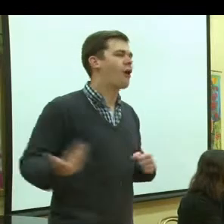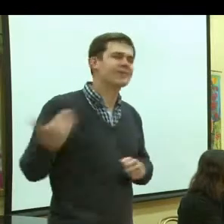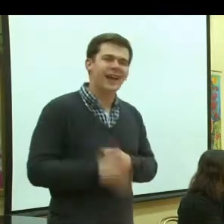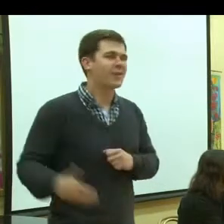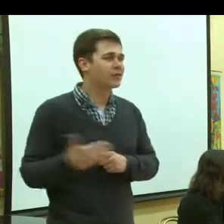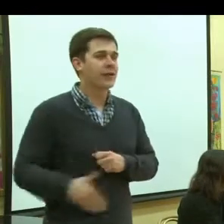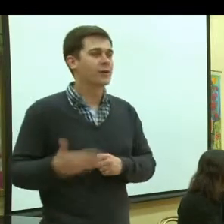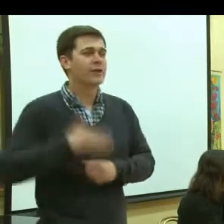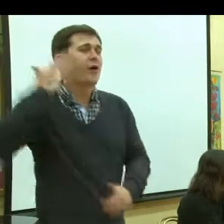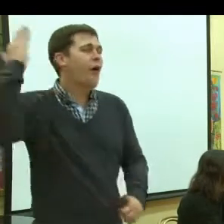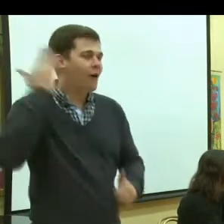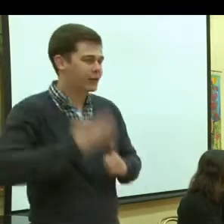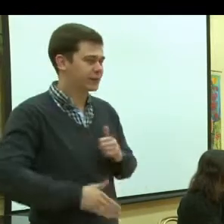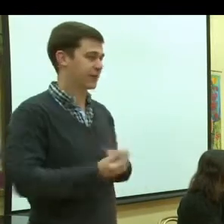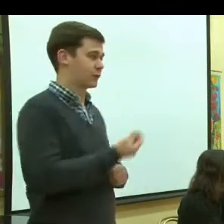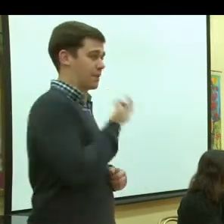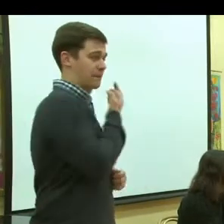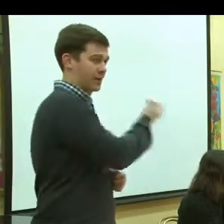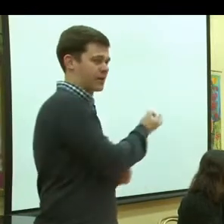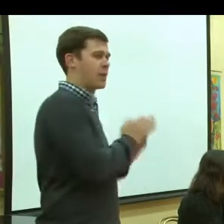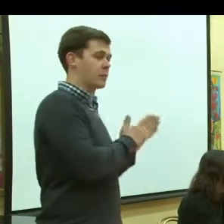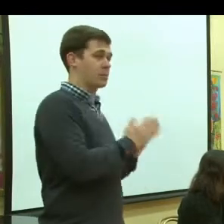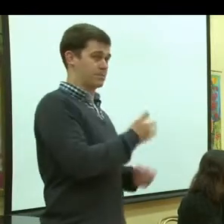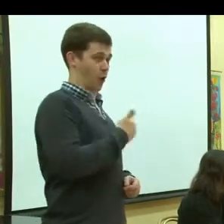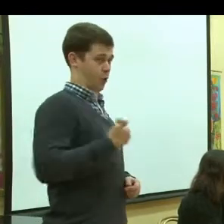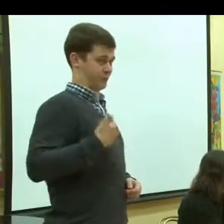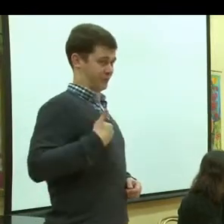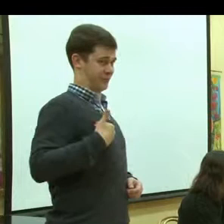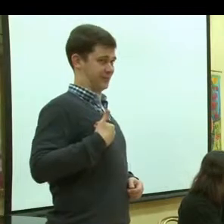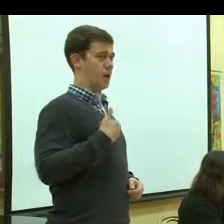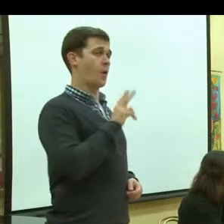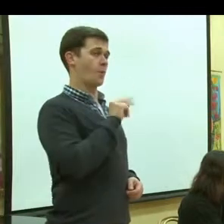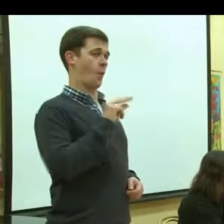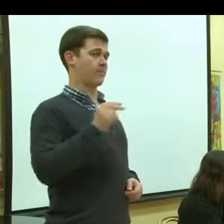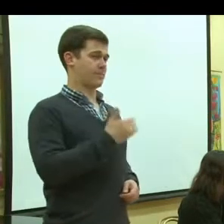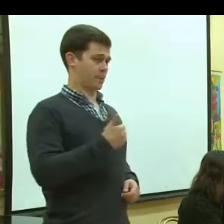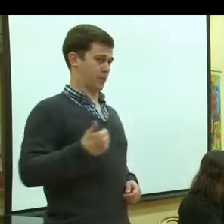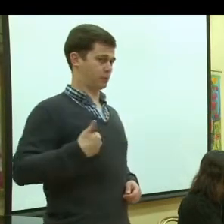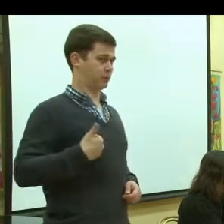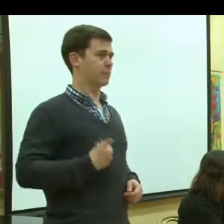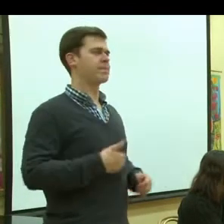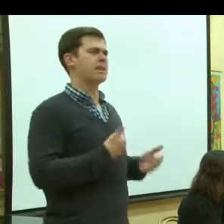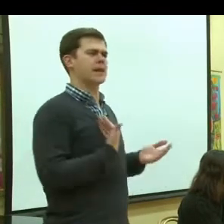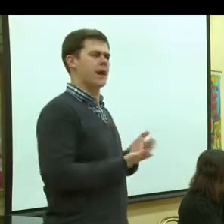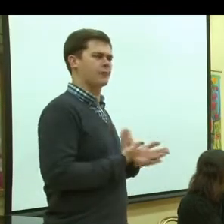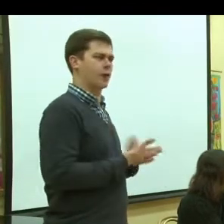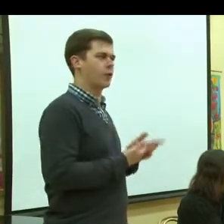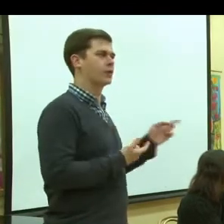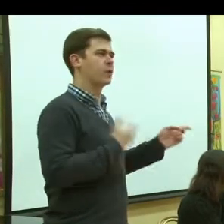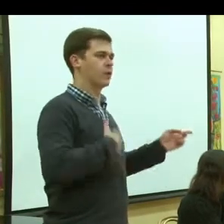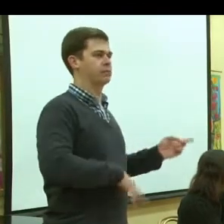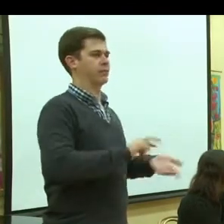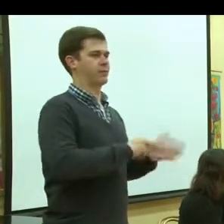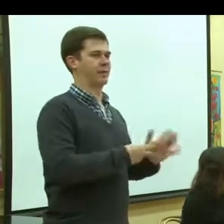pytanie. Krystian, powiedz po polsku, poproszę, może też radę. Dlaczego lubisz